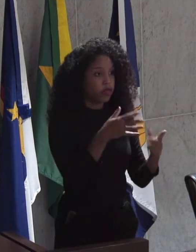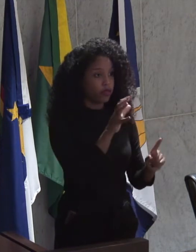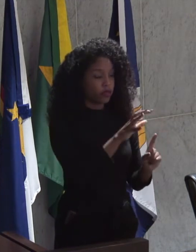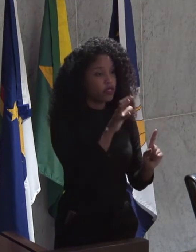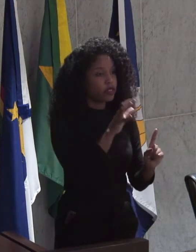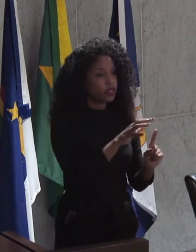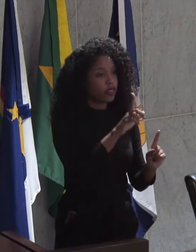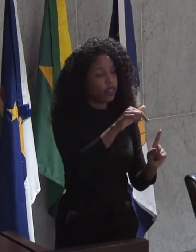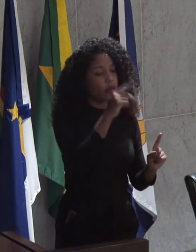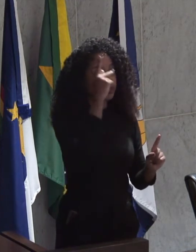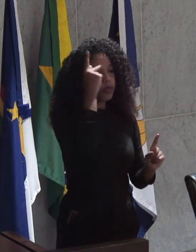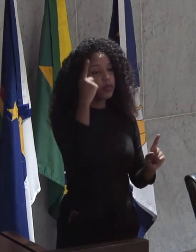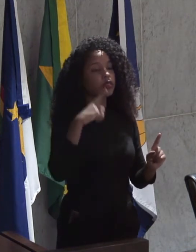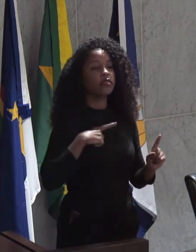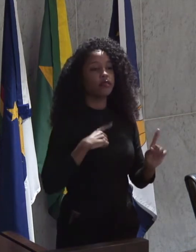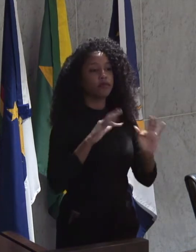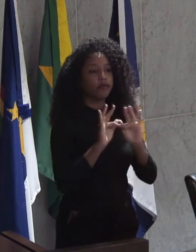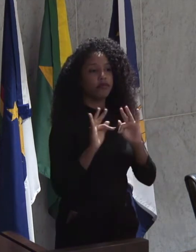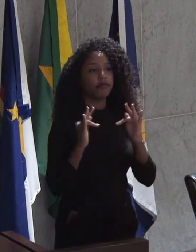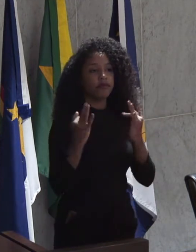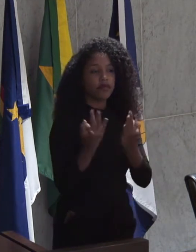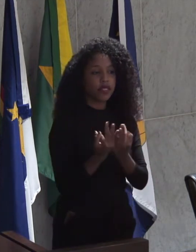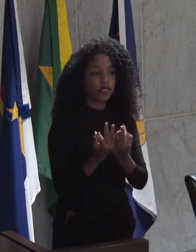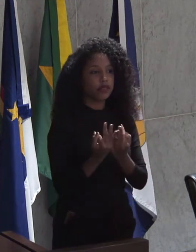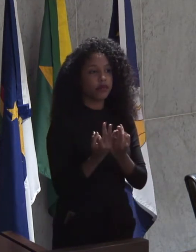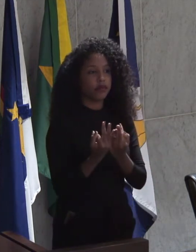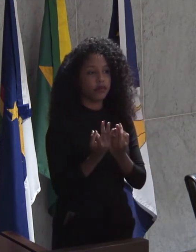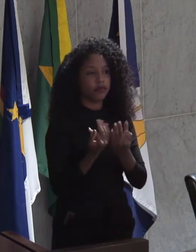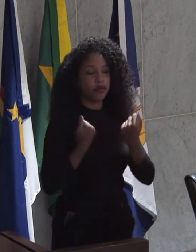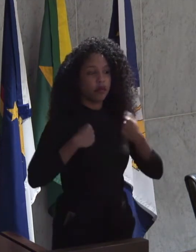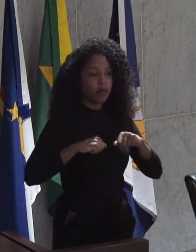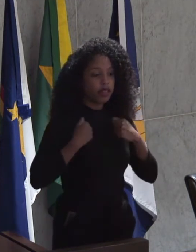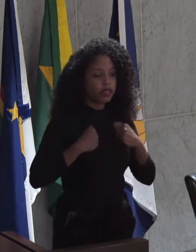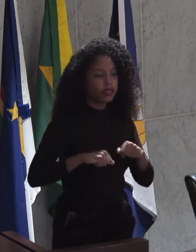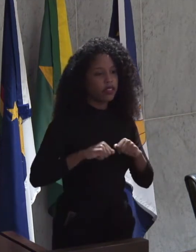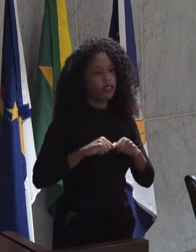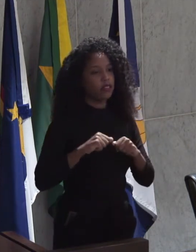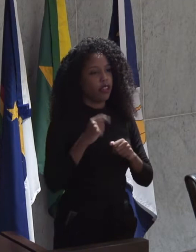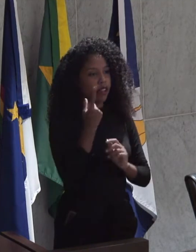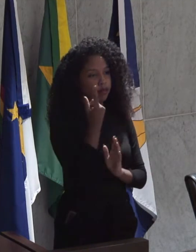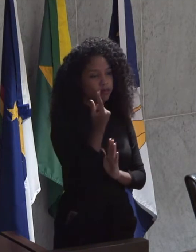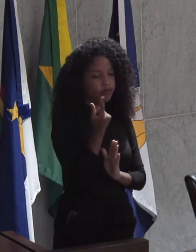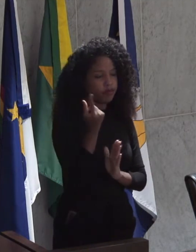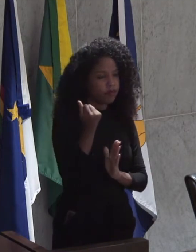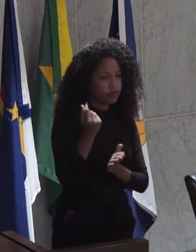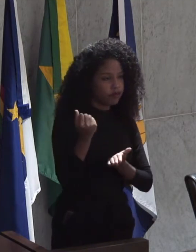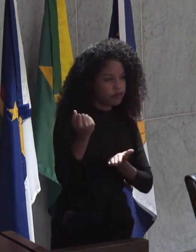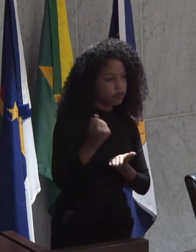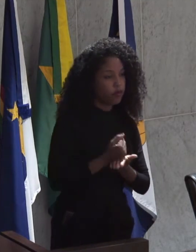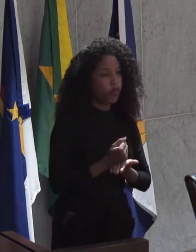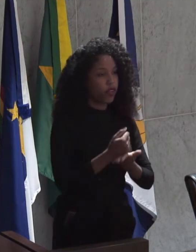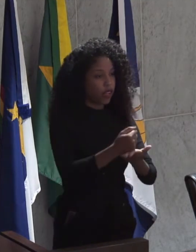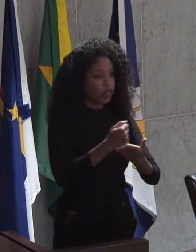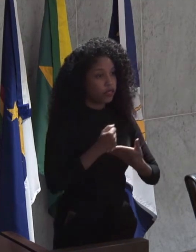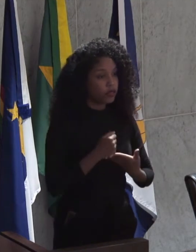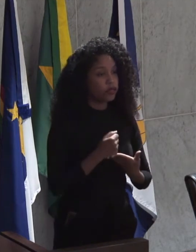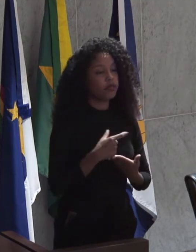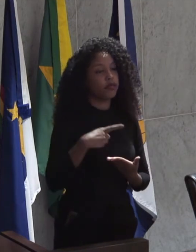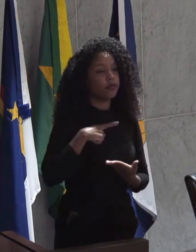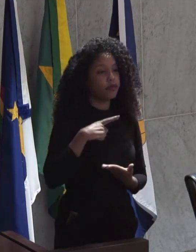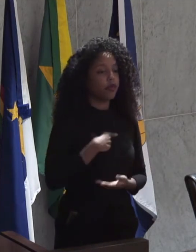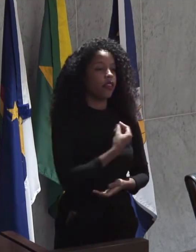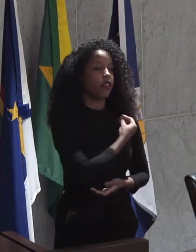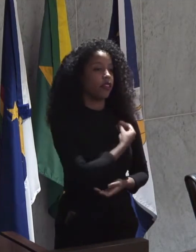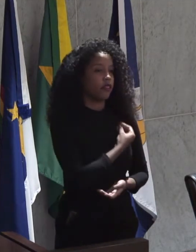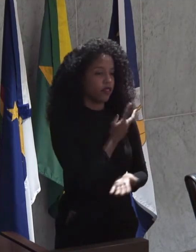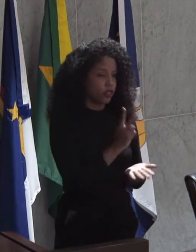pessoas que têm família e que estão precisando do seu benefício para garantir a sobrevivência